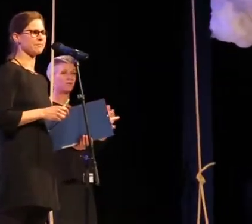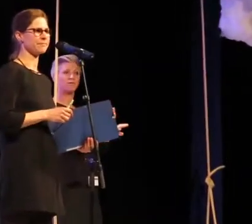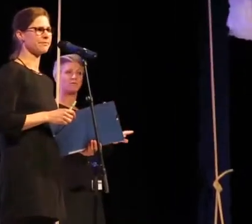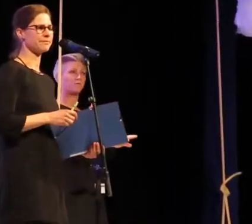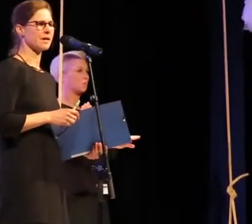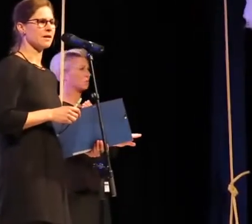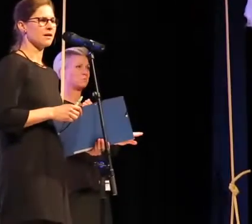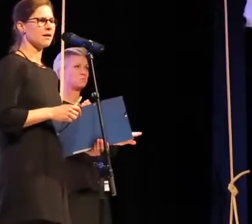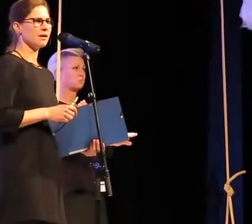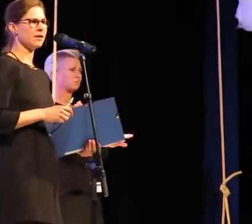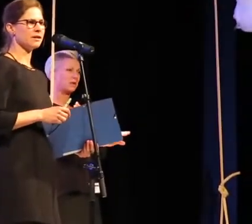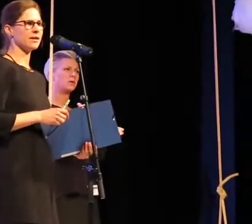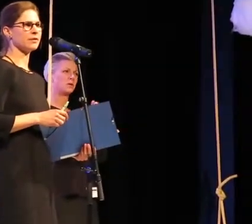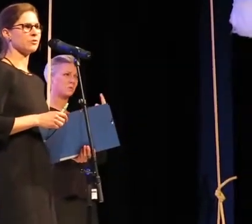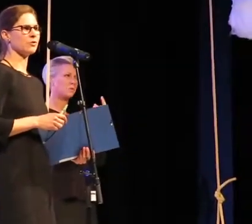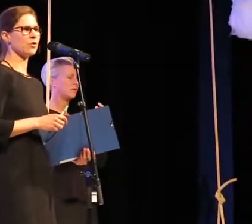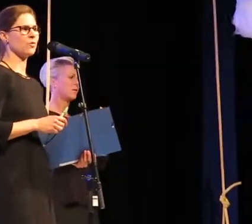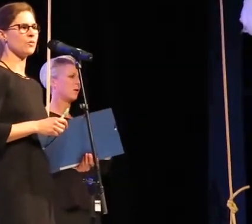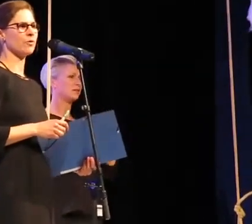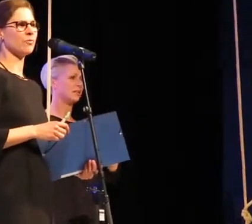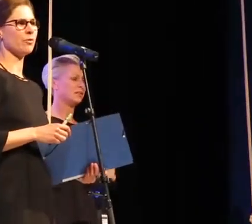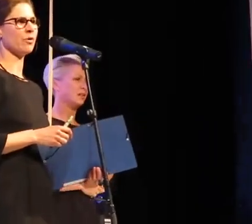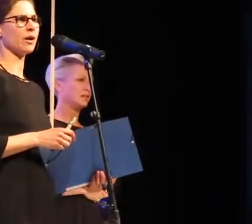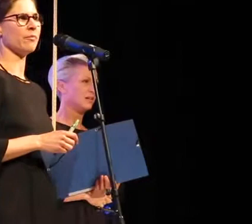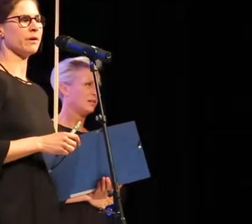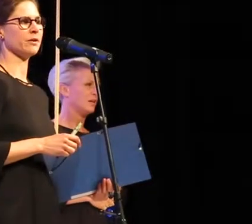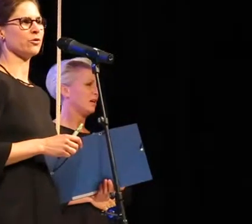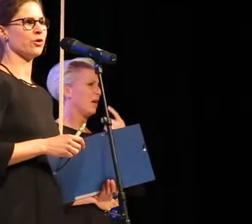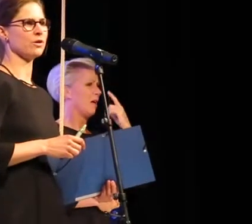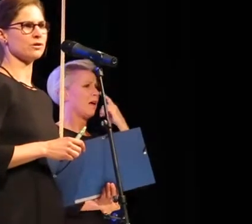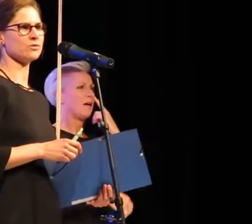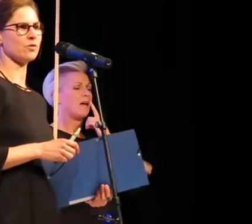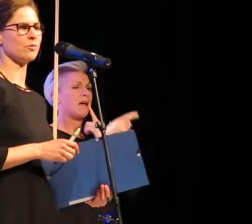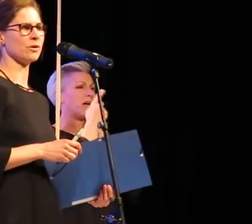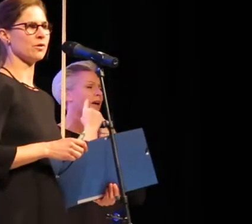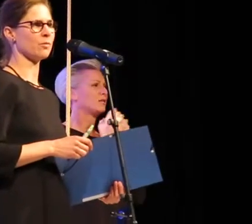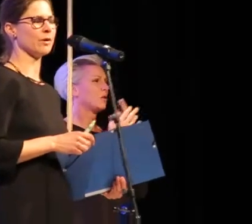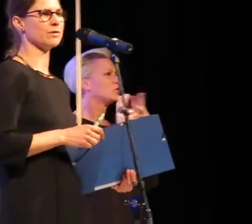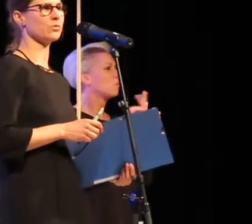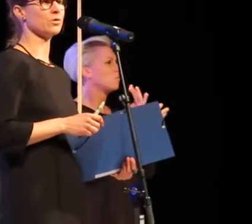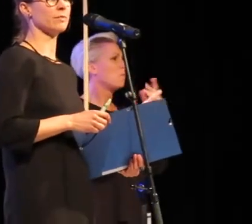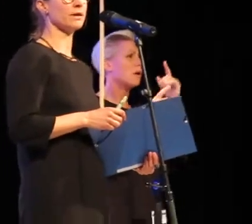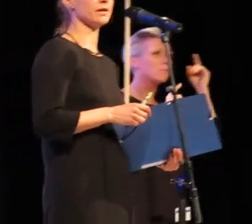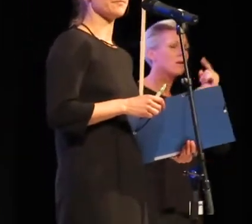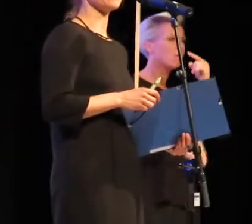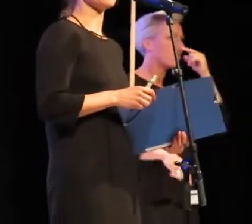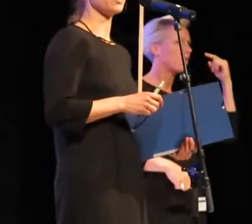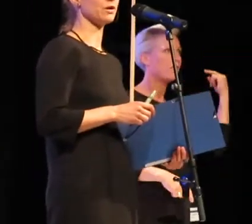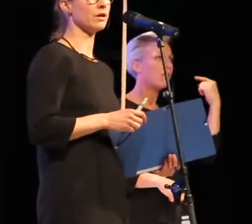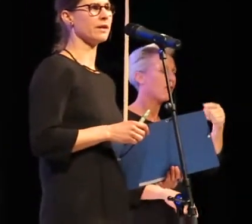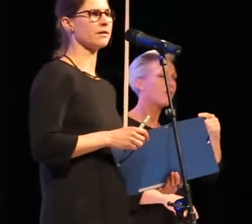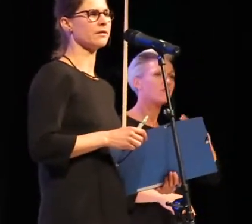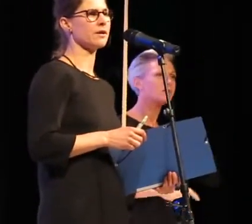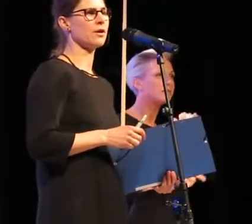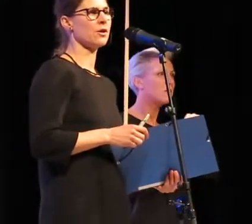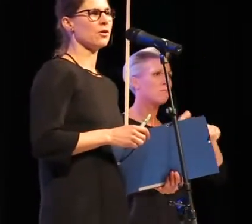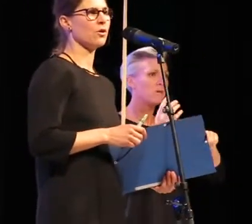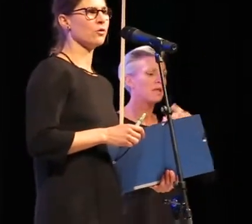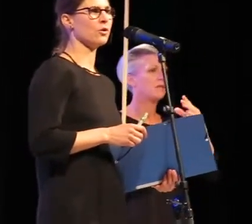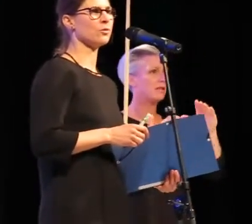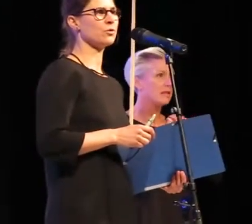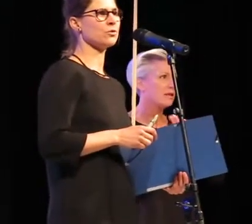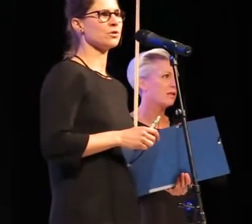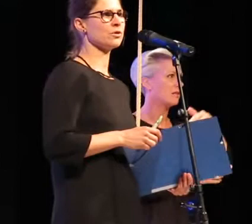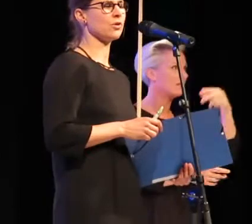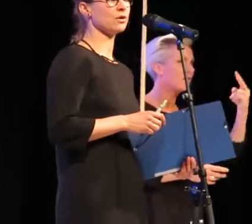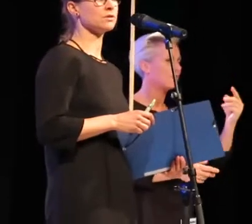länge. Jag grät över de många människoröden som kablades ut i media. Och jag grät